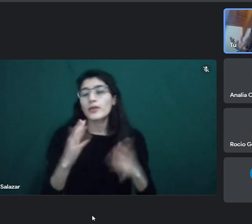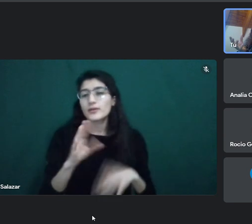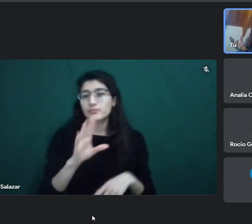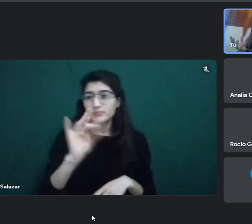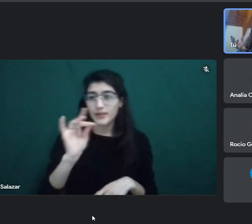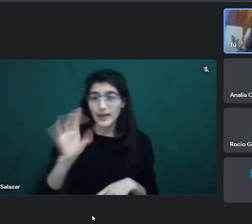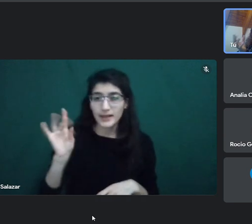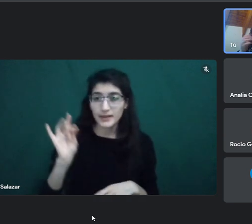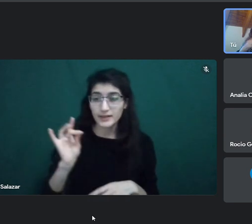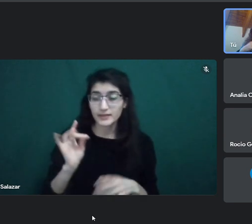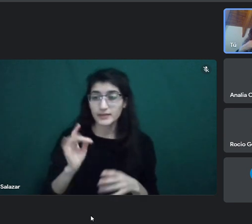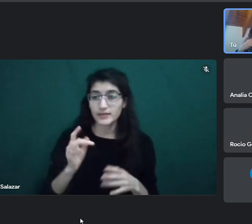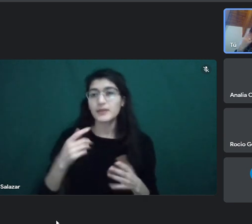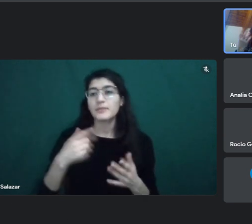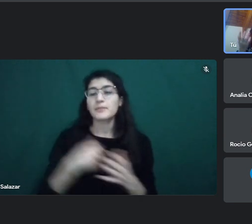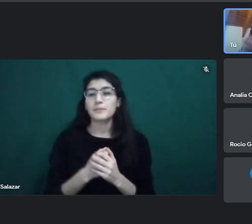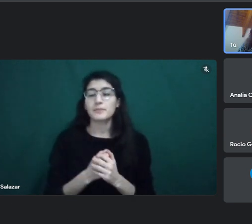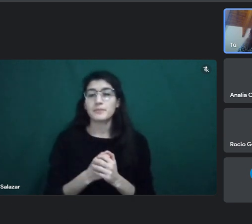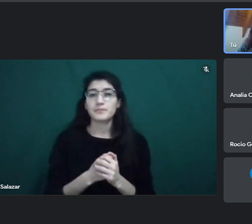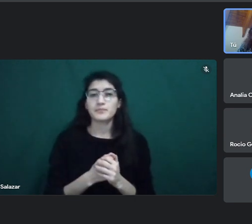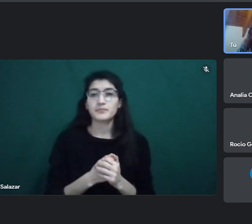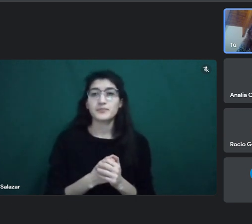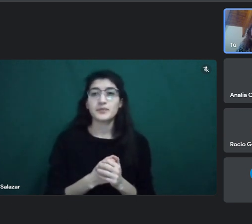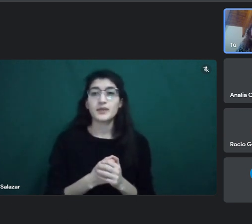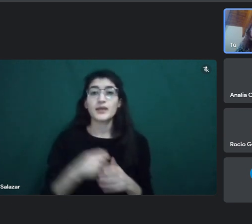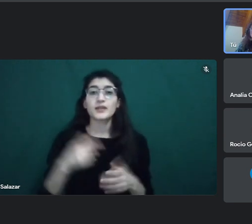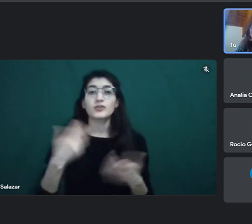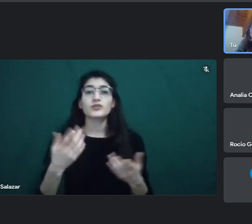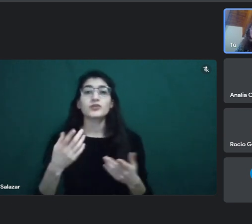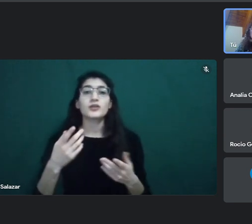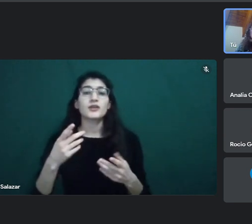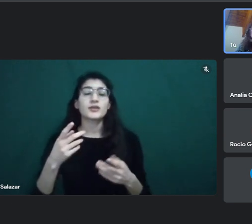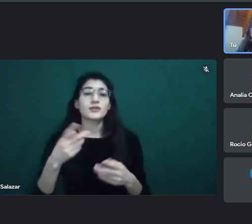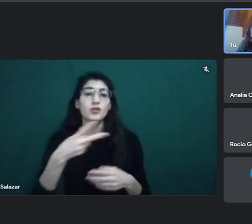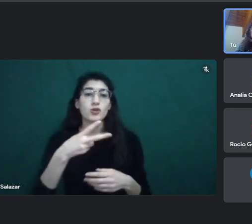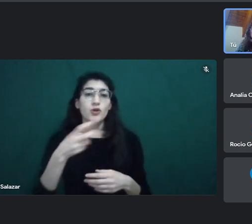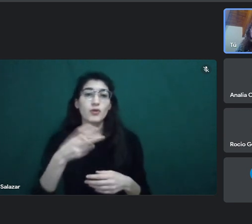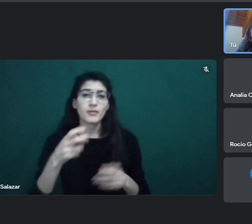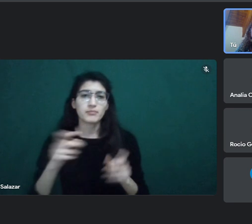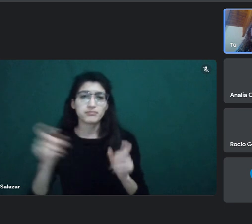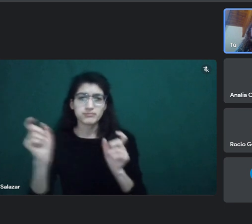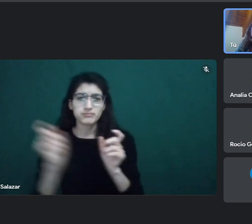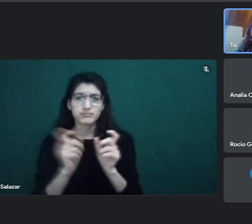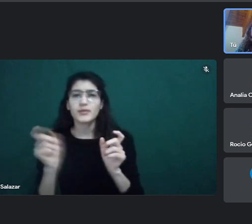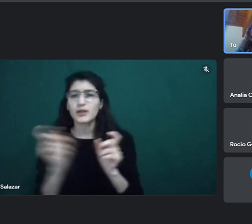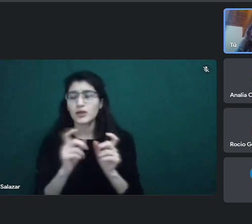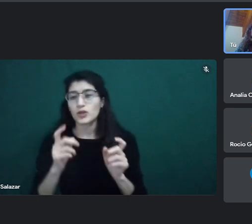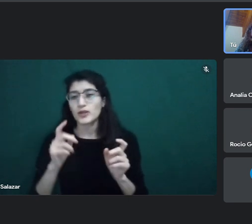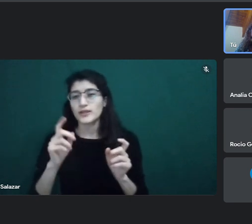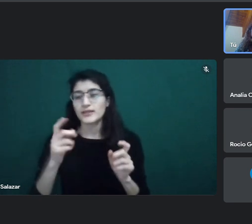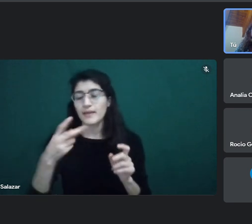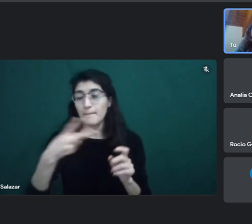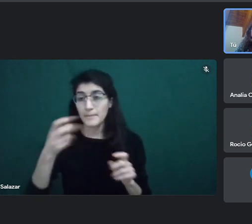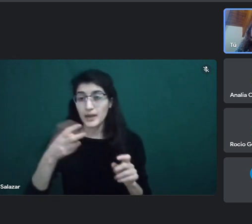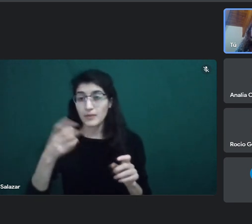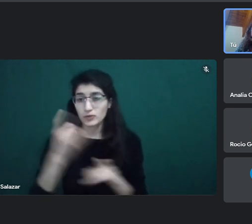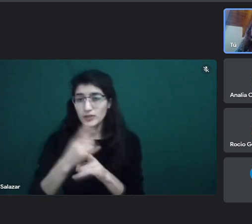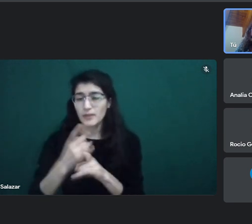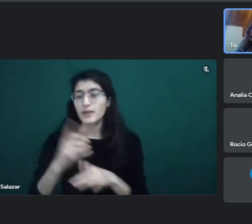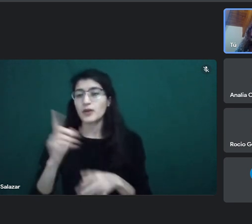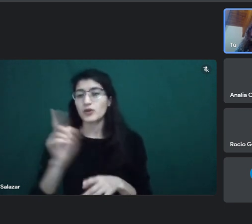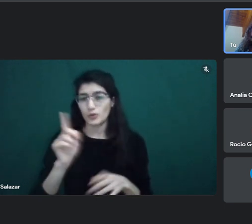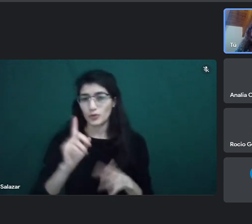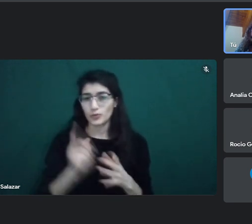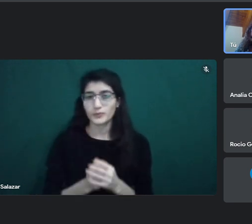eso. Y no se conjugan en todos los verbos. Entonces, tenemos, para obligación, tenemos